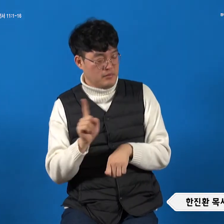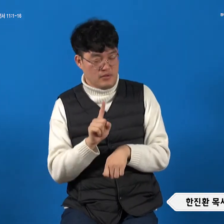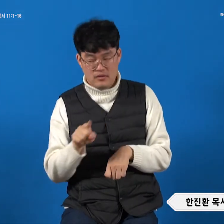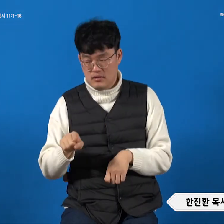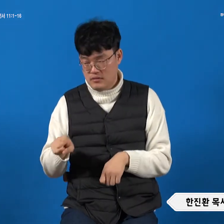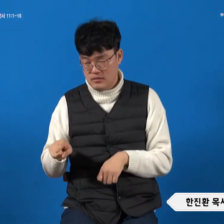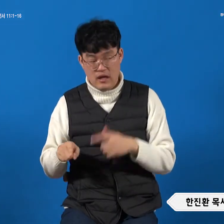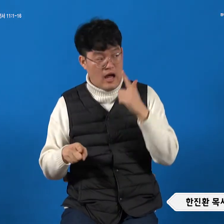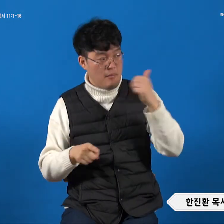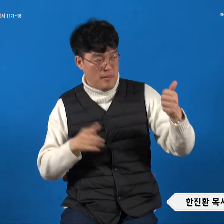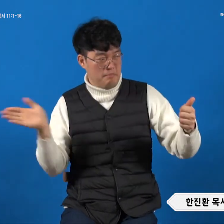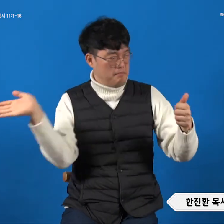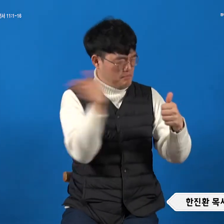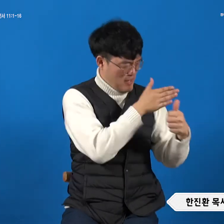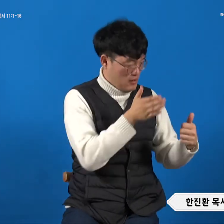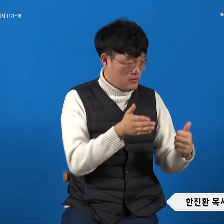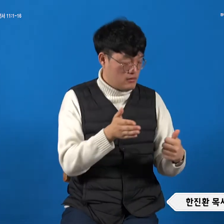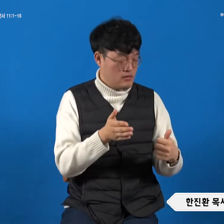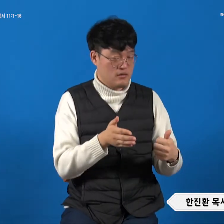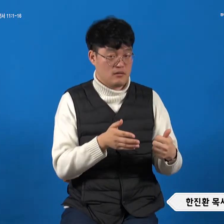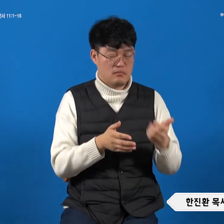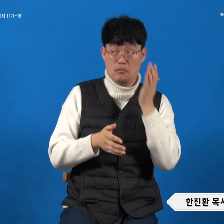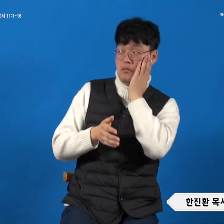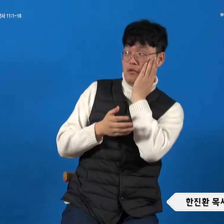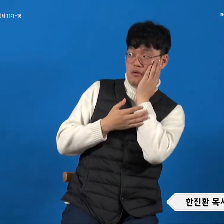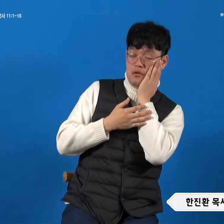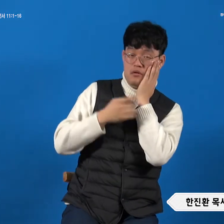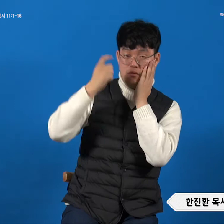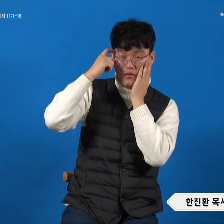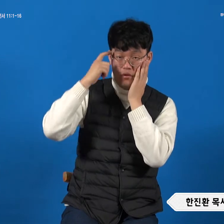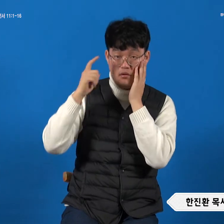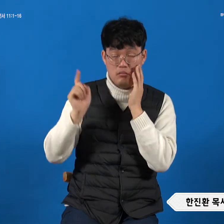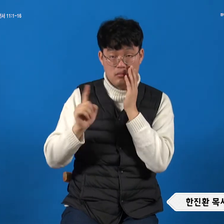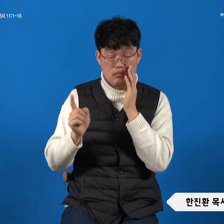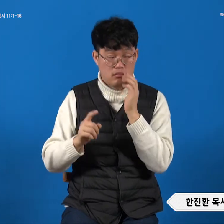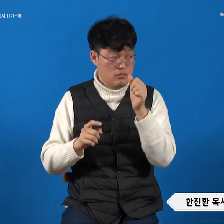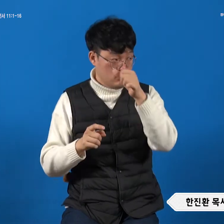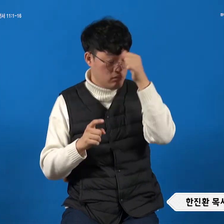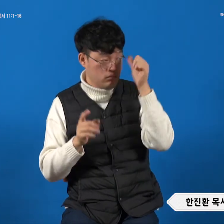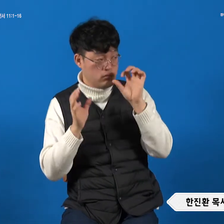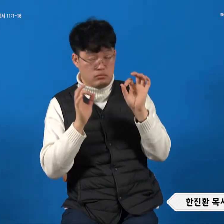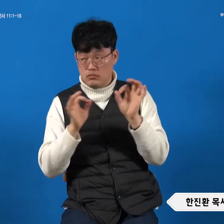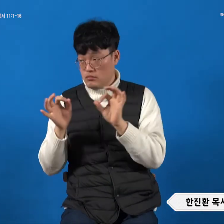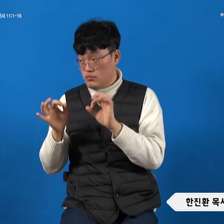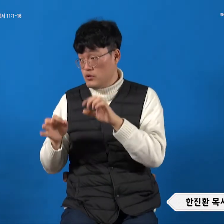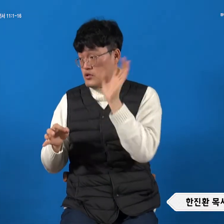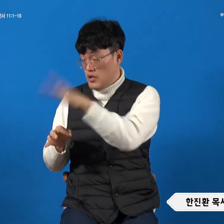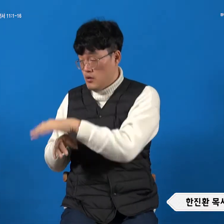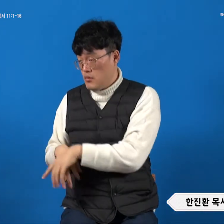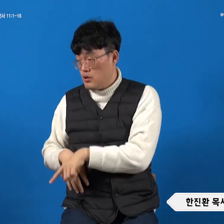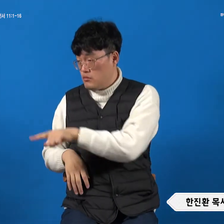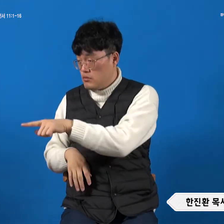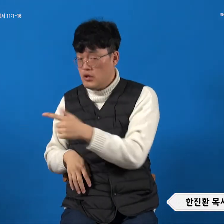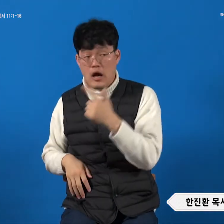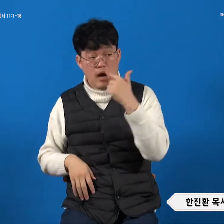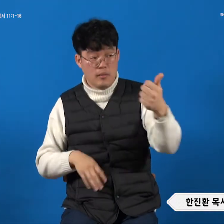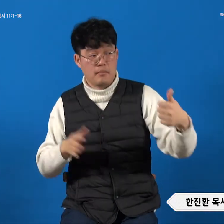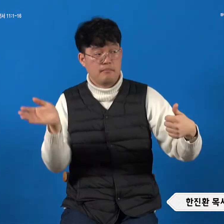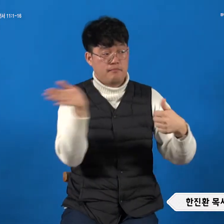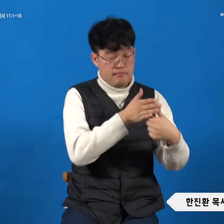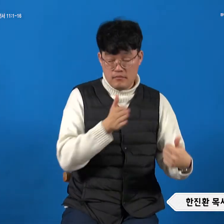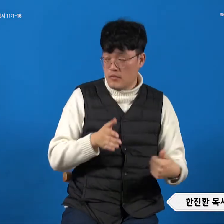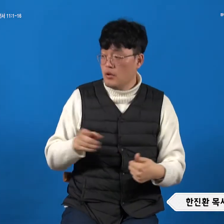뜨거워 하면서 아빠 뺨을 철썩 때렸어요. 마침 어떤 장로님이 그 곁에 있다 그걸 보고는 야